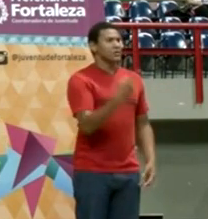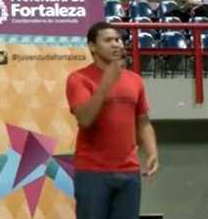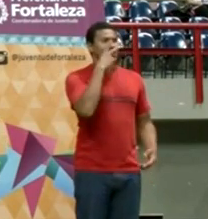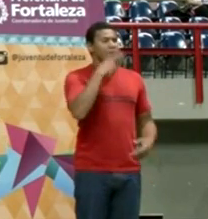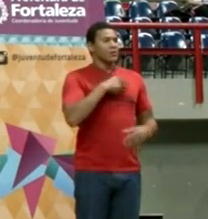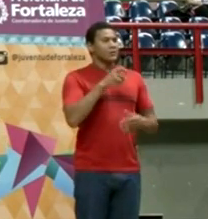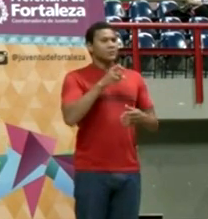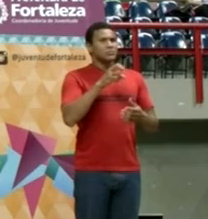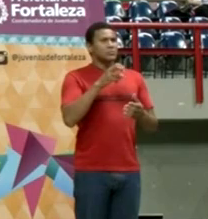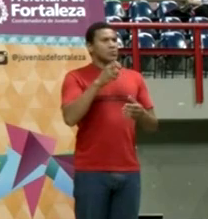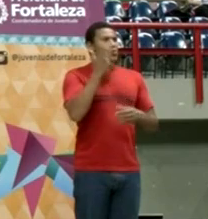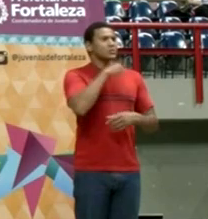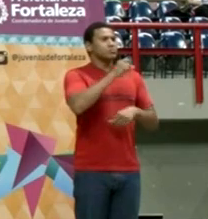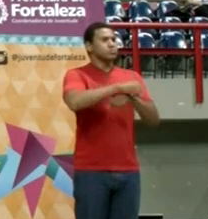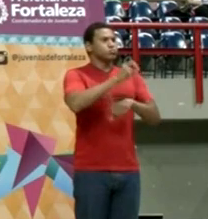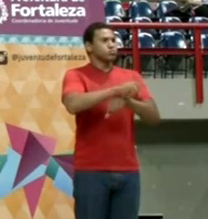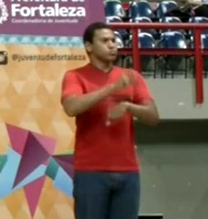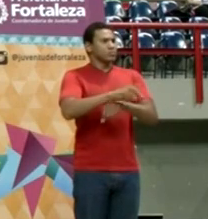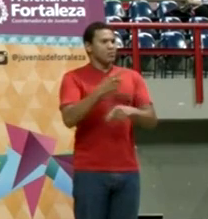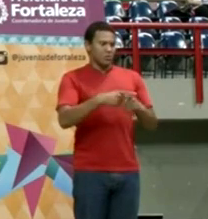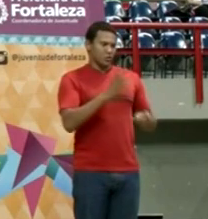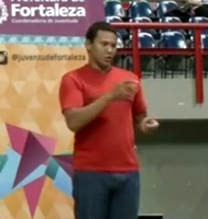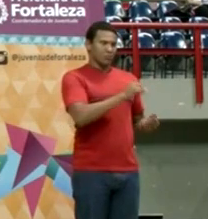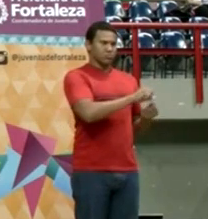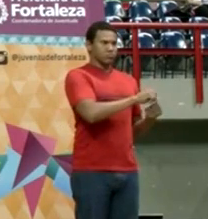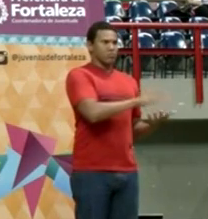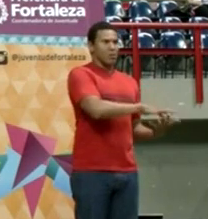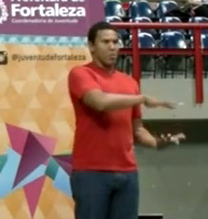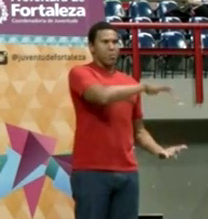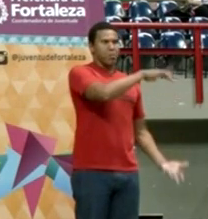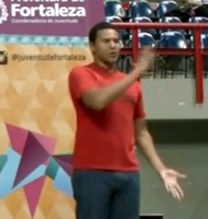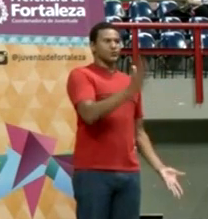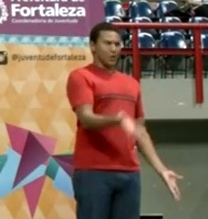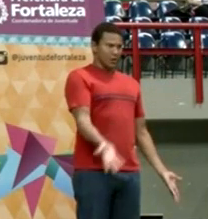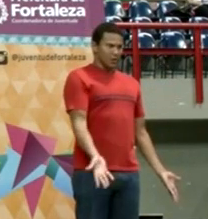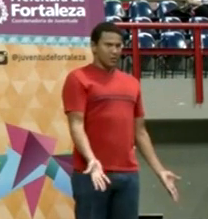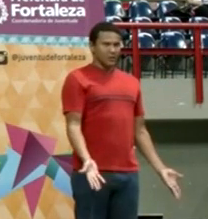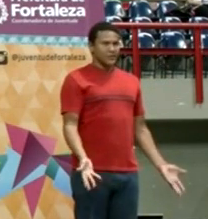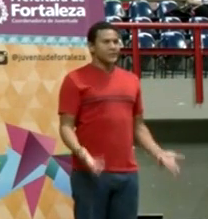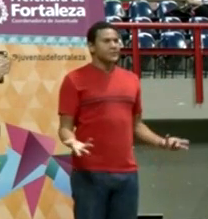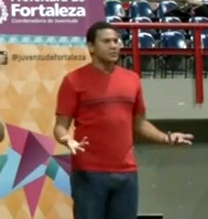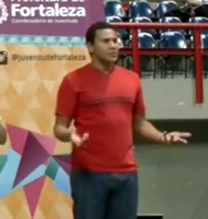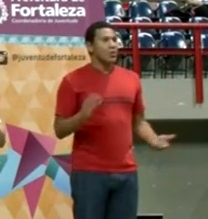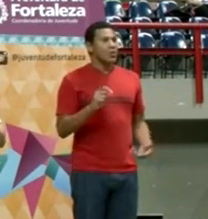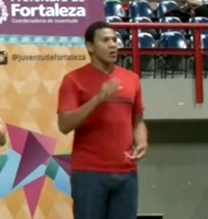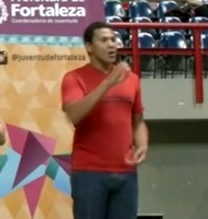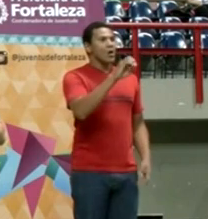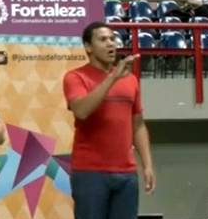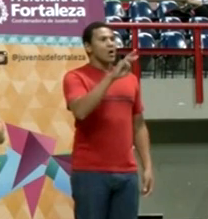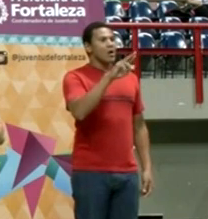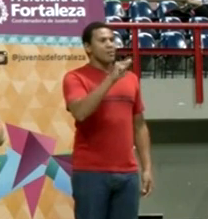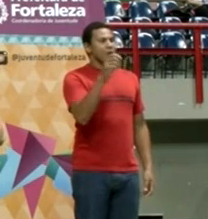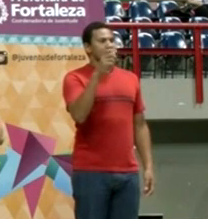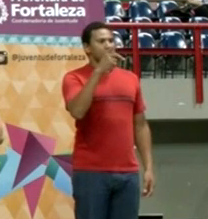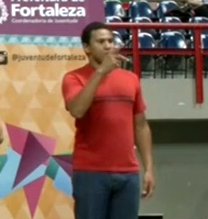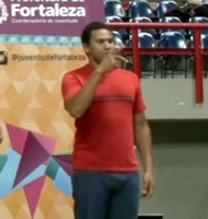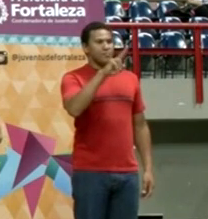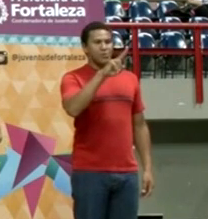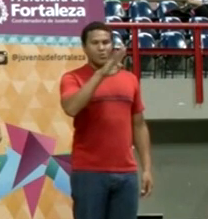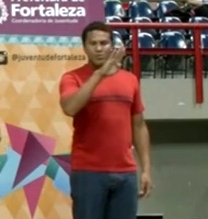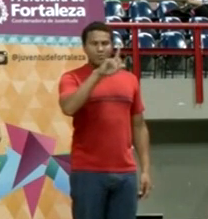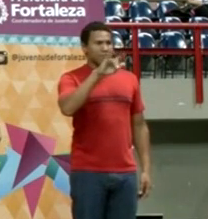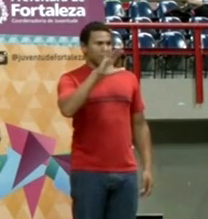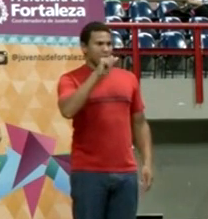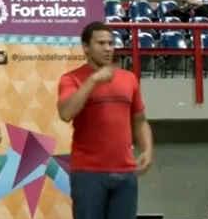mesmo tempo. Se eu já tenho superprodução. É um negócio chamado obra pública. Os americanos